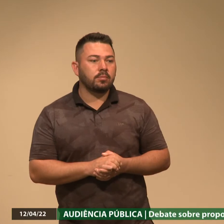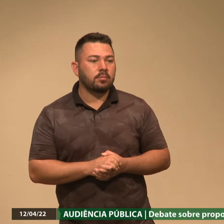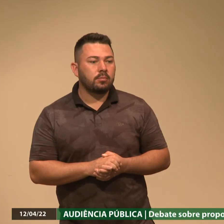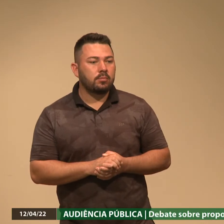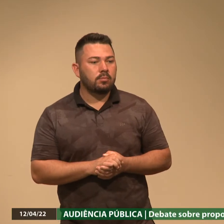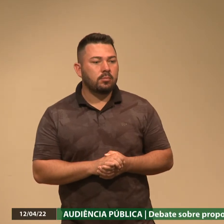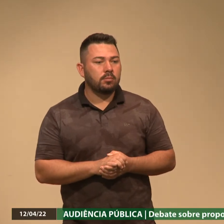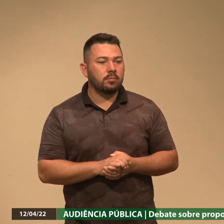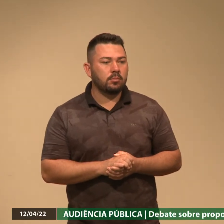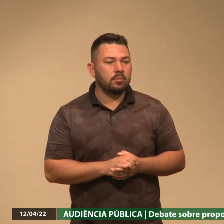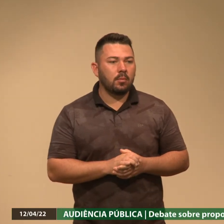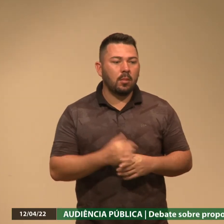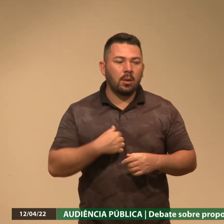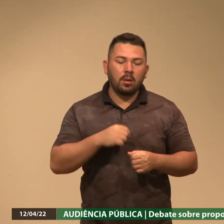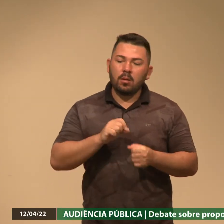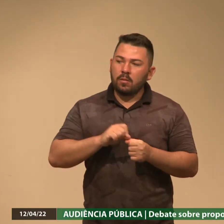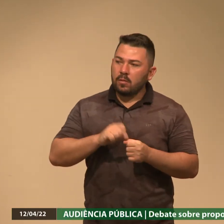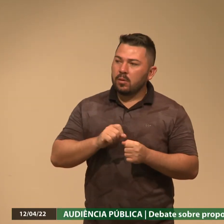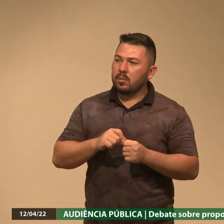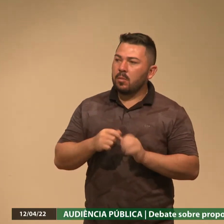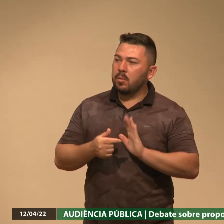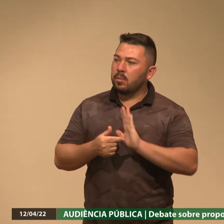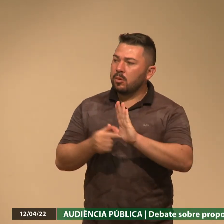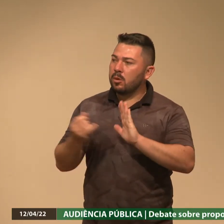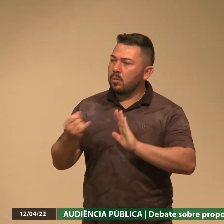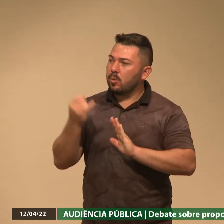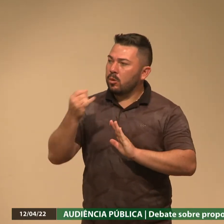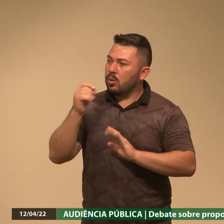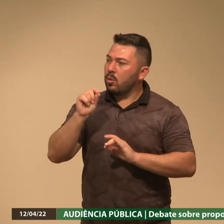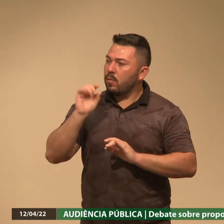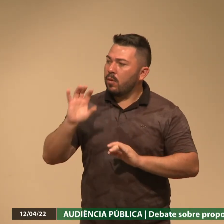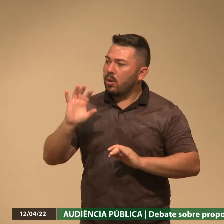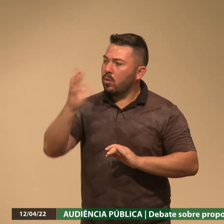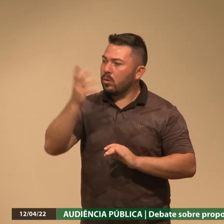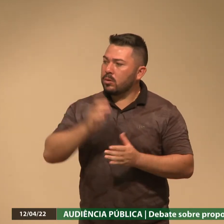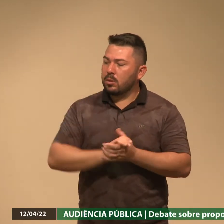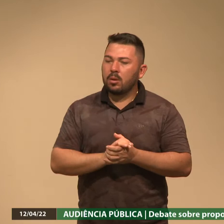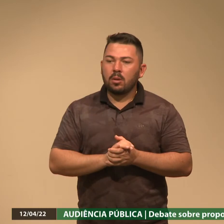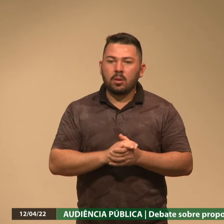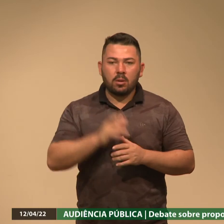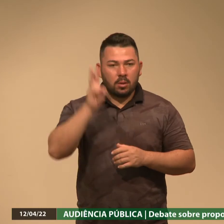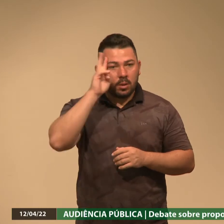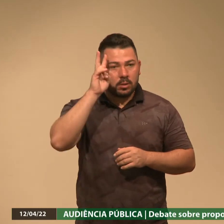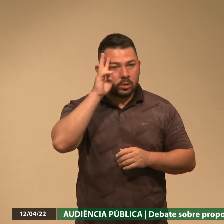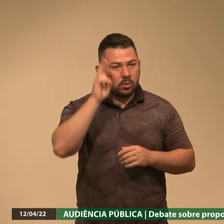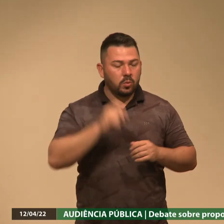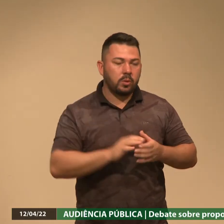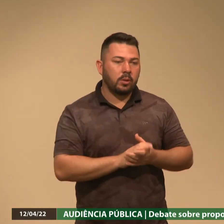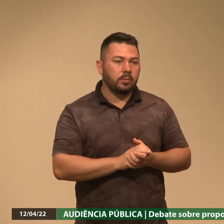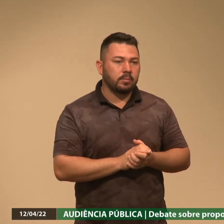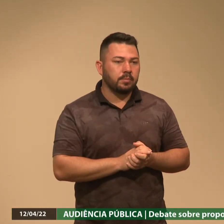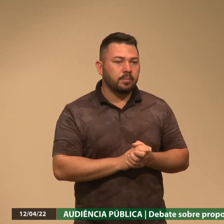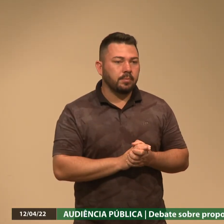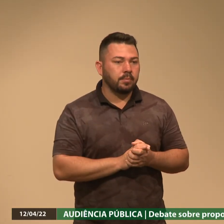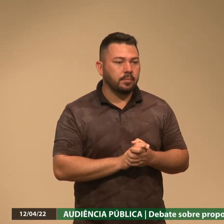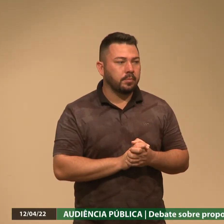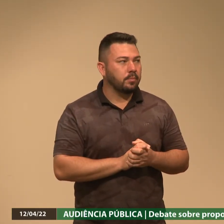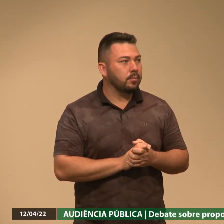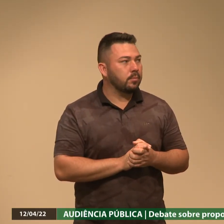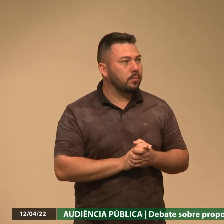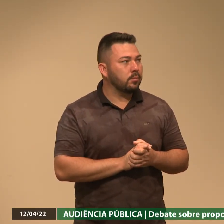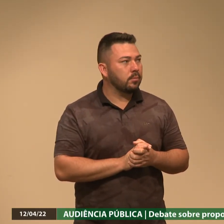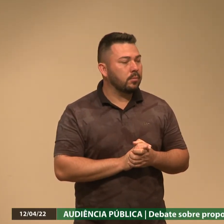eu fiz de propósito isso pra vocês ver a importância do que vai acontecer aqui na segunda-feira bom então